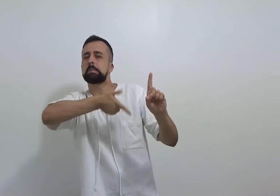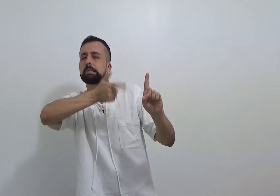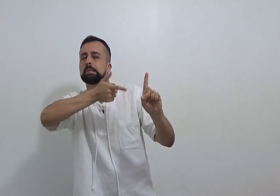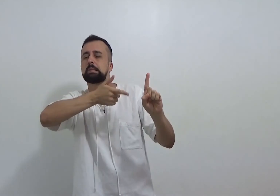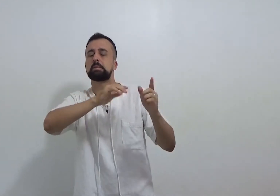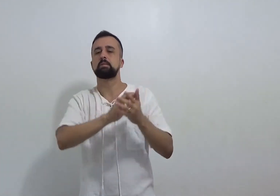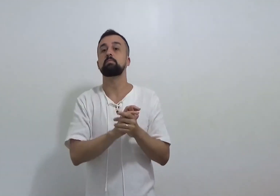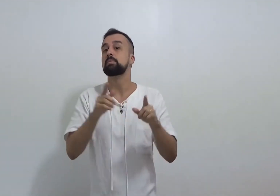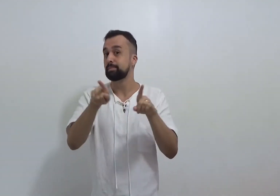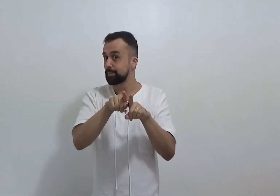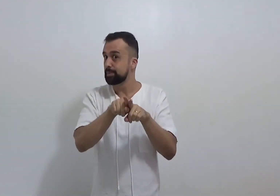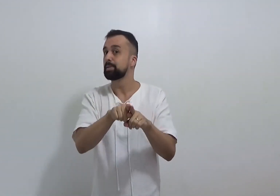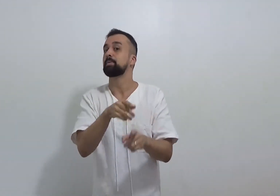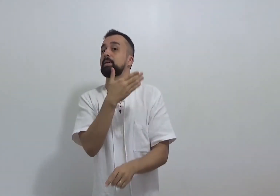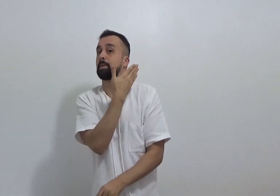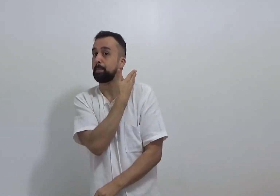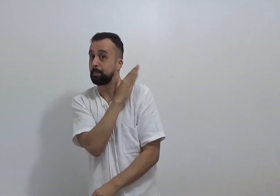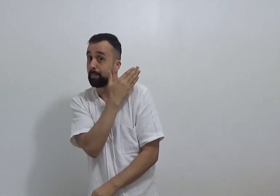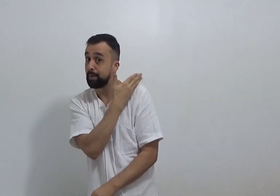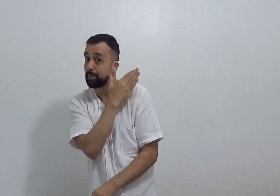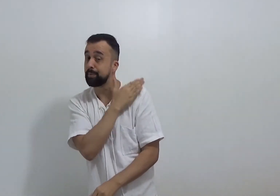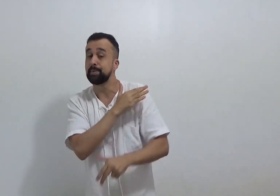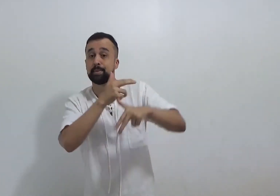Segundo estereótipo, e também preconceito